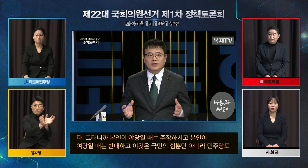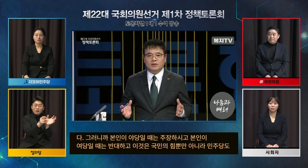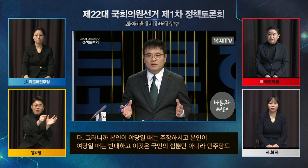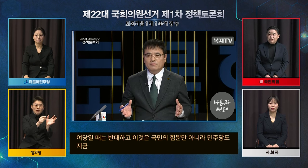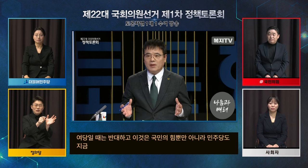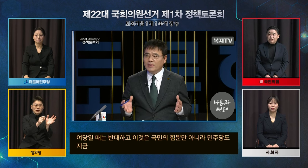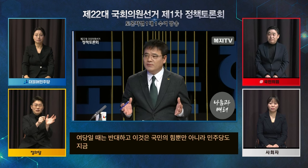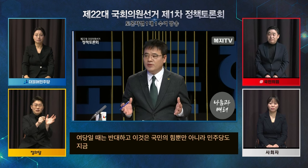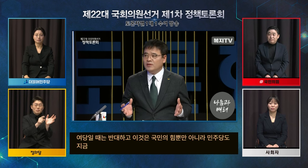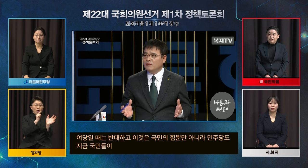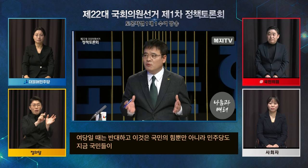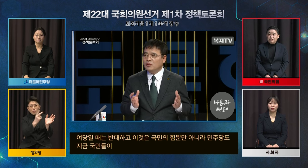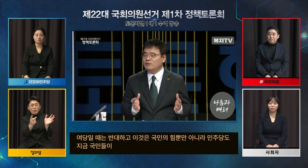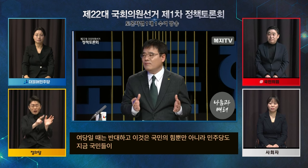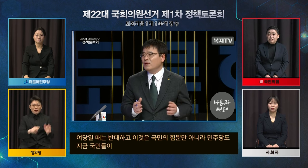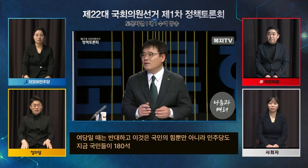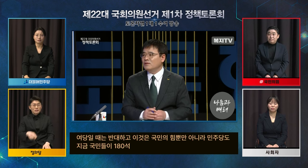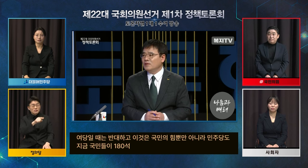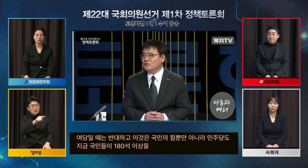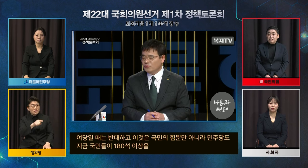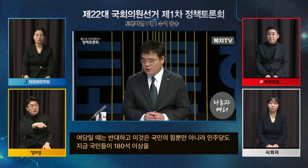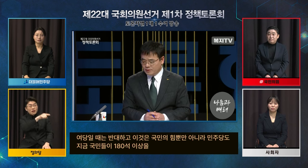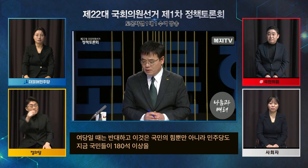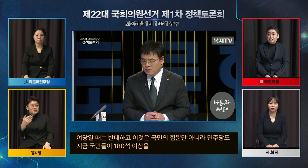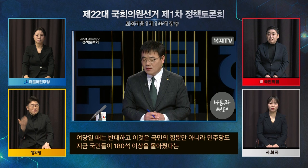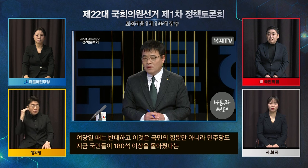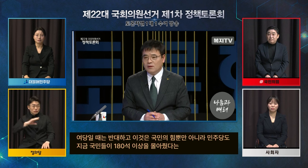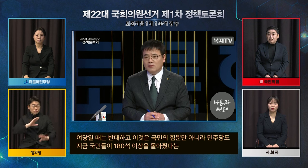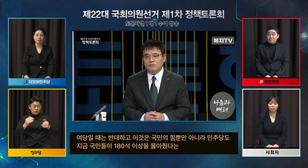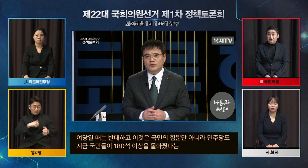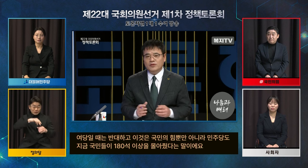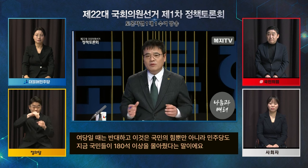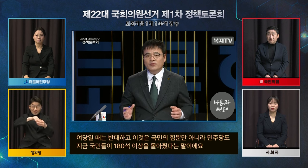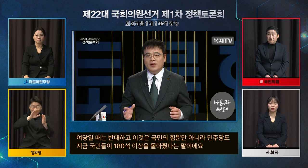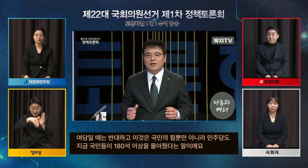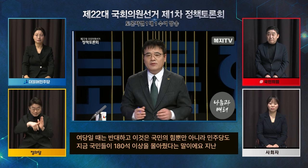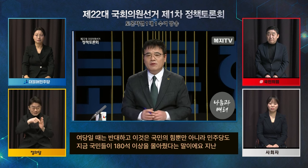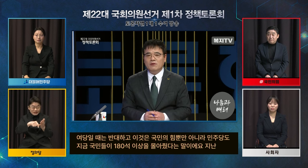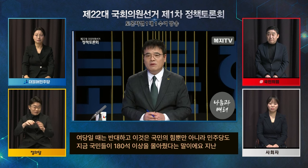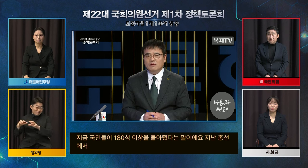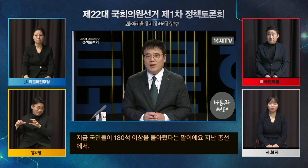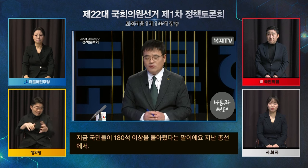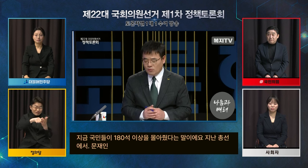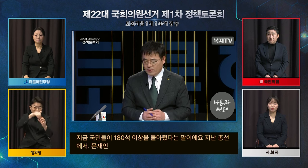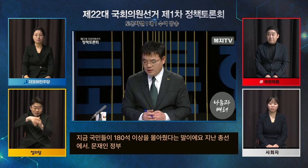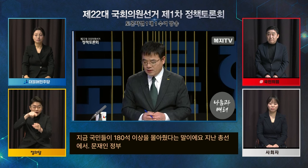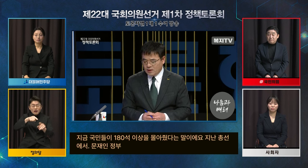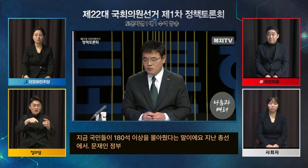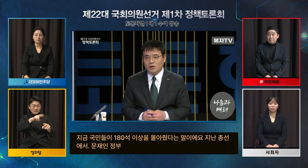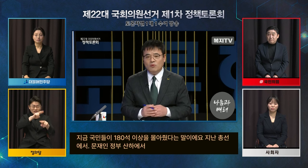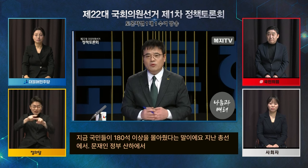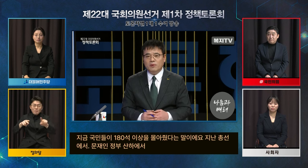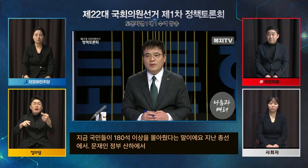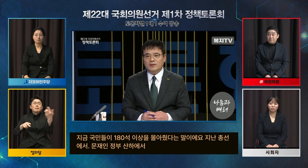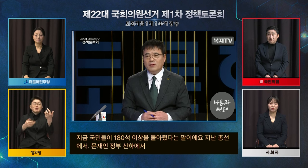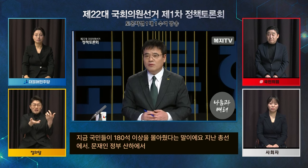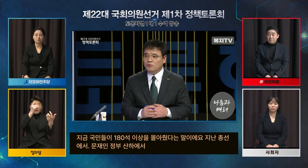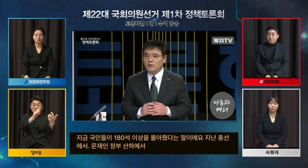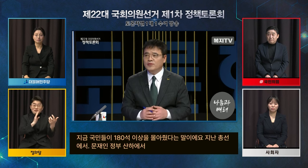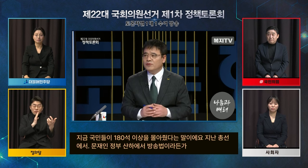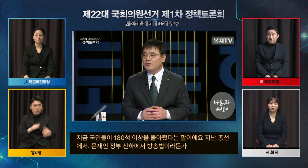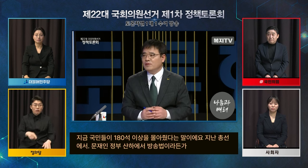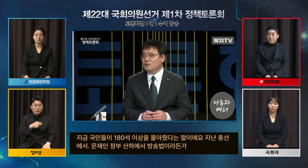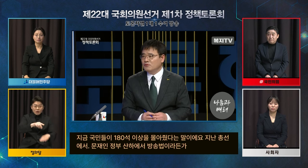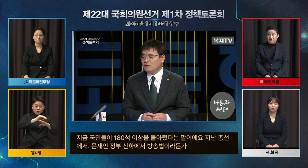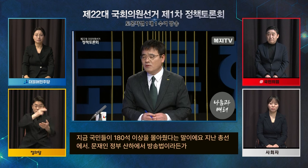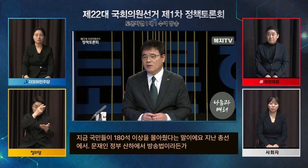국민들이 180석 이상을 몰아줬단 말이에요. 지난 총선에서. 그럼 문재인 정부 산하에서 방송법이라든가 노란봉투법이라든가 이런